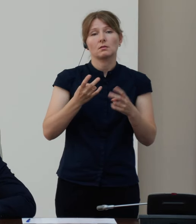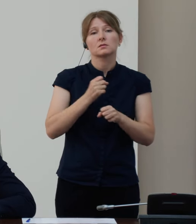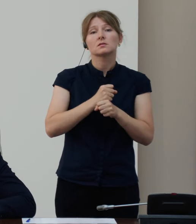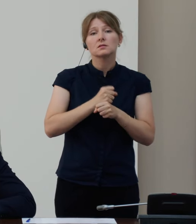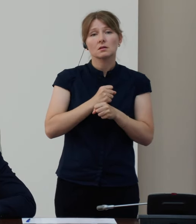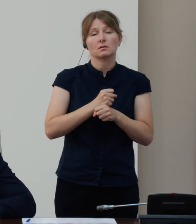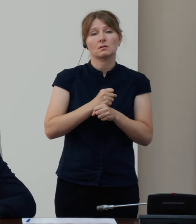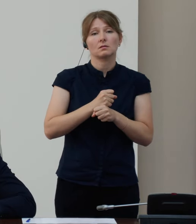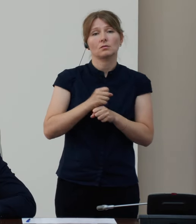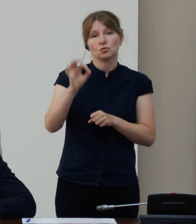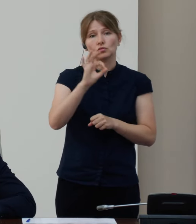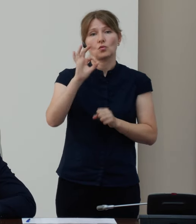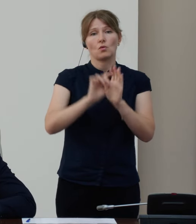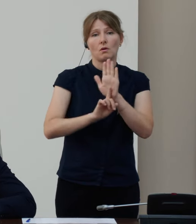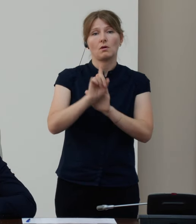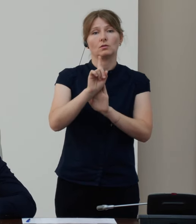de la zero.